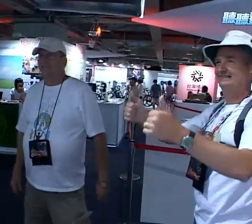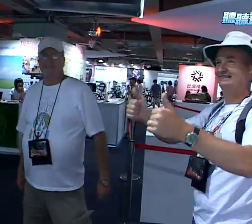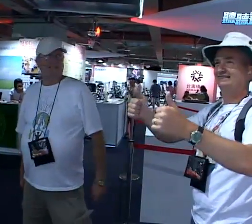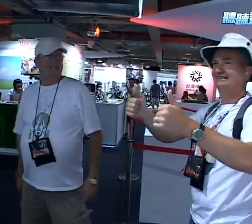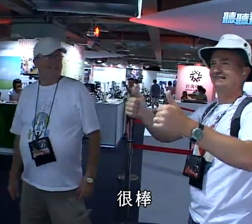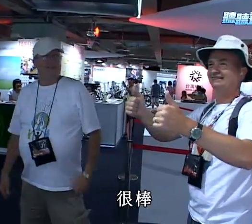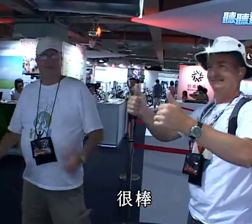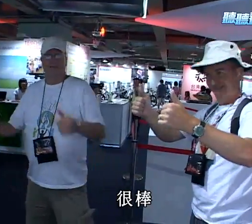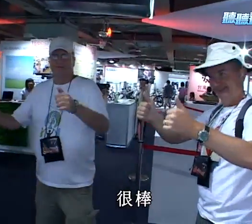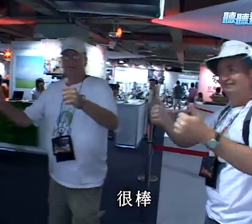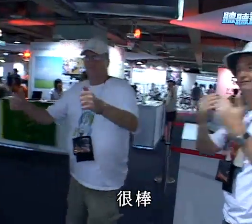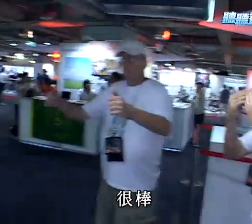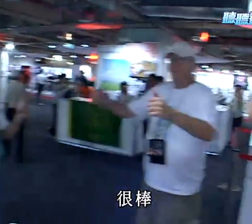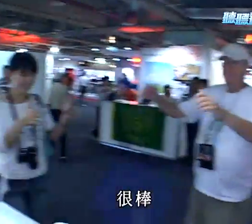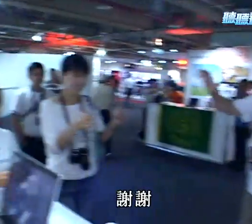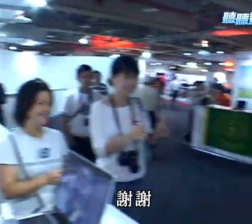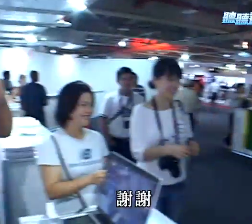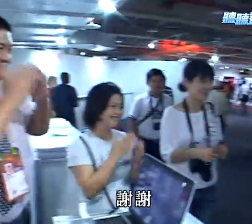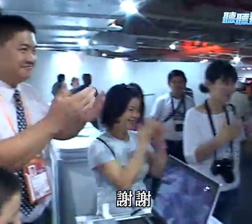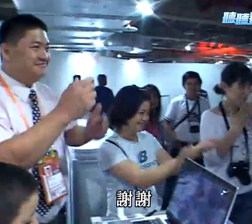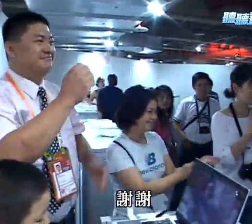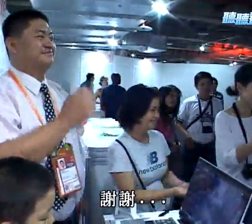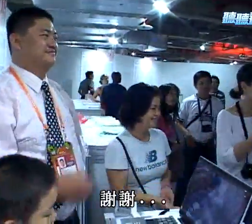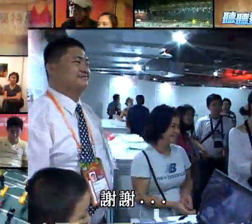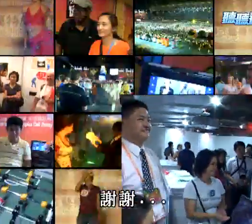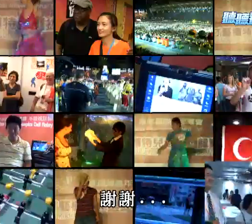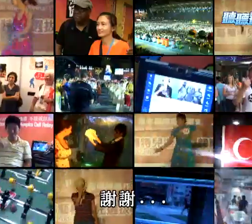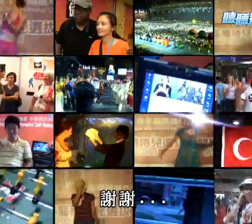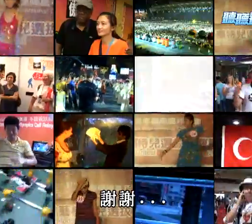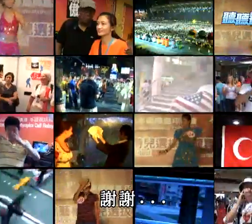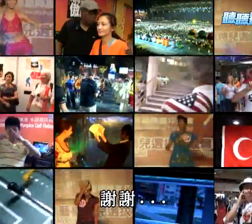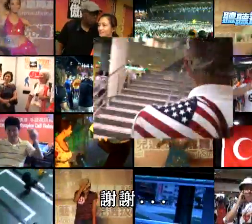很棒， 谢谢， 谢谢， 谢谢。